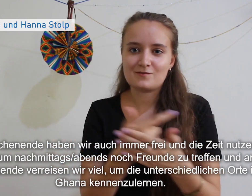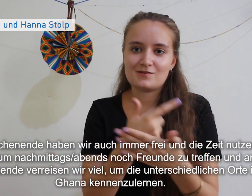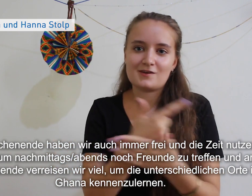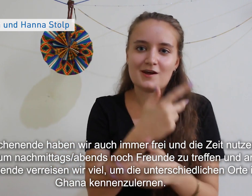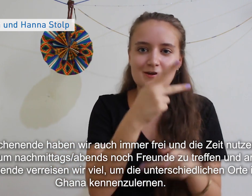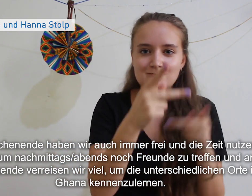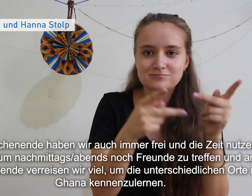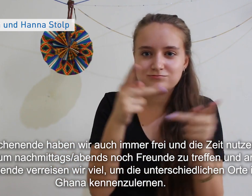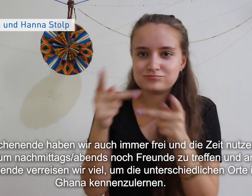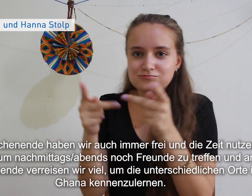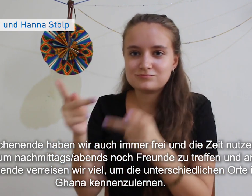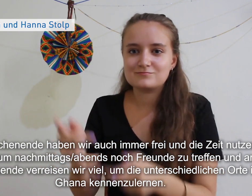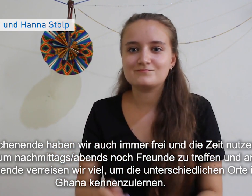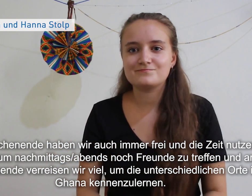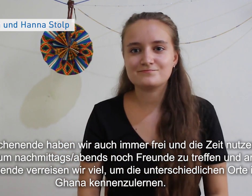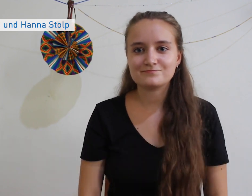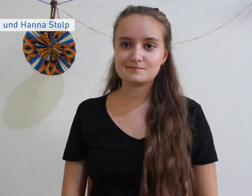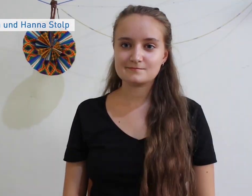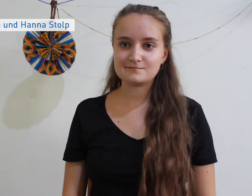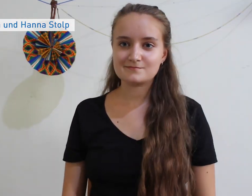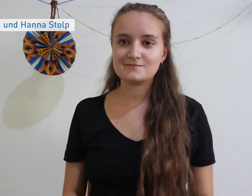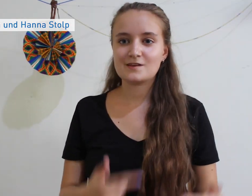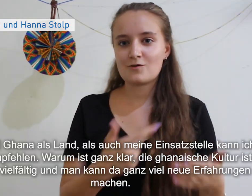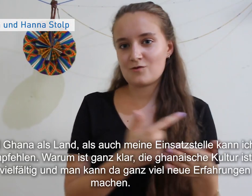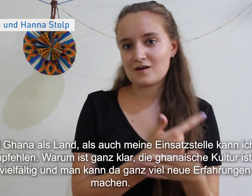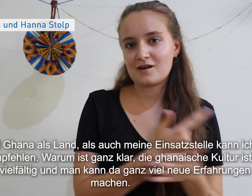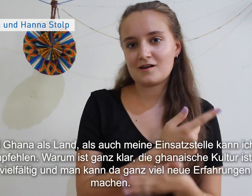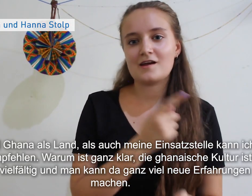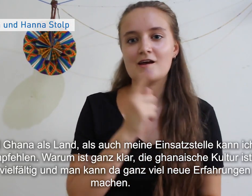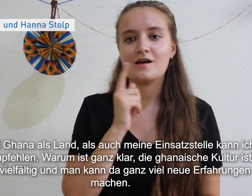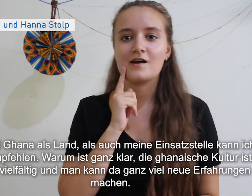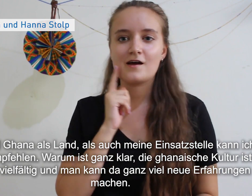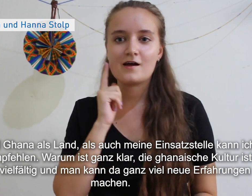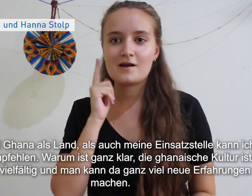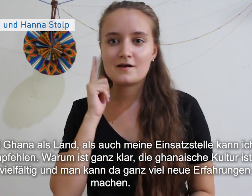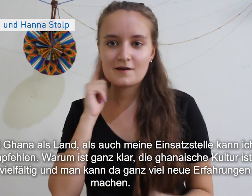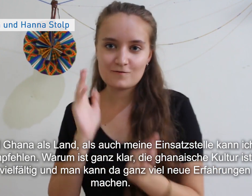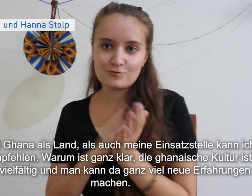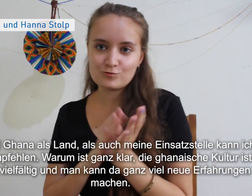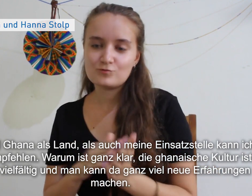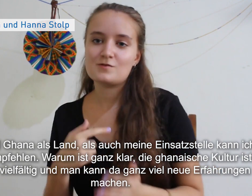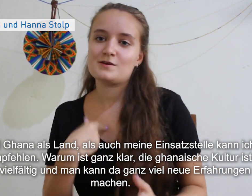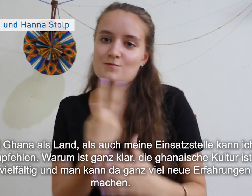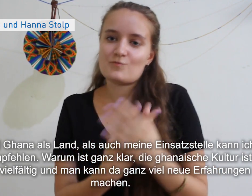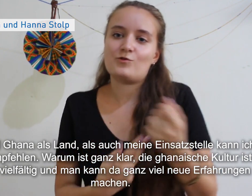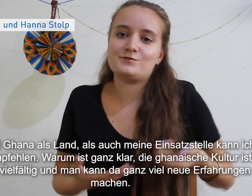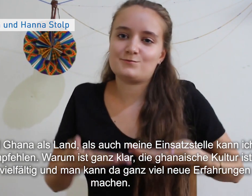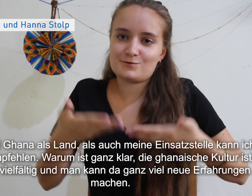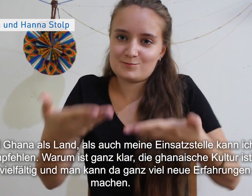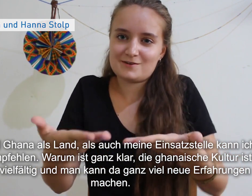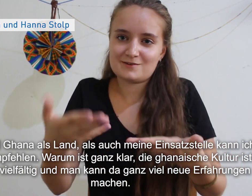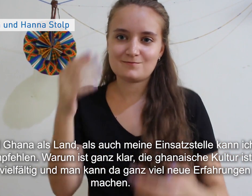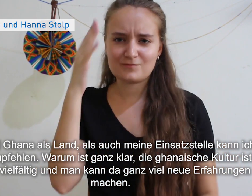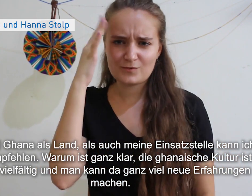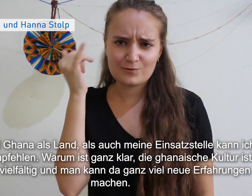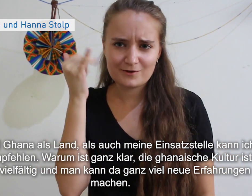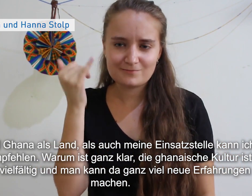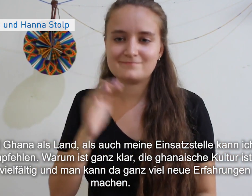in Ghana kennenzulernen. Sowohl Ghana als Land als auch meine Einsatzstelle kann ich nur empfehlen. Warum ist ganz klar,